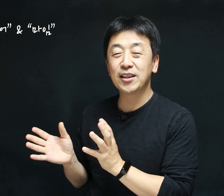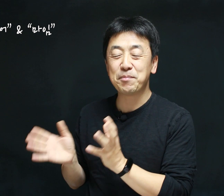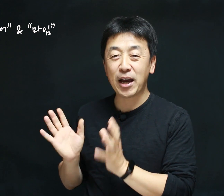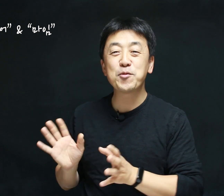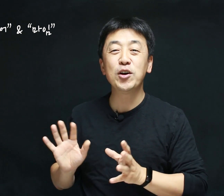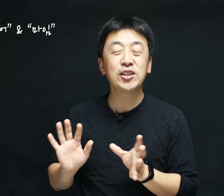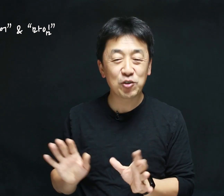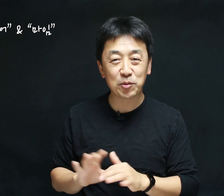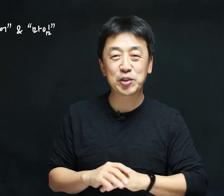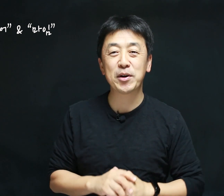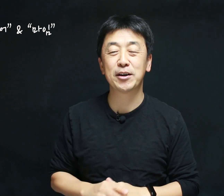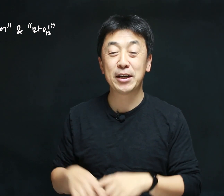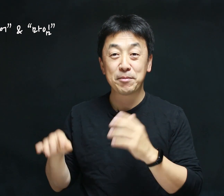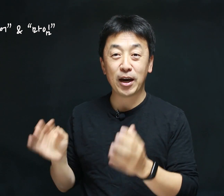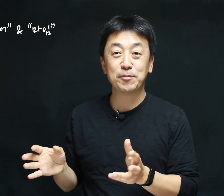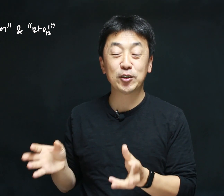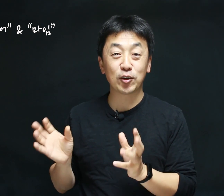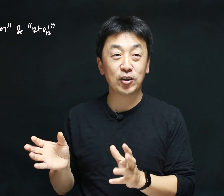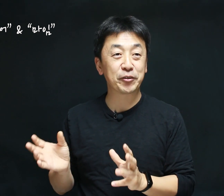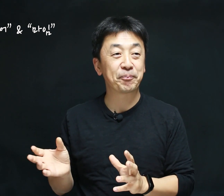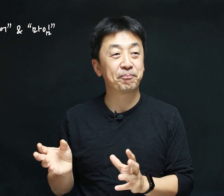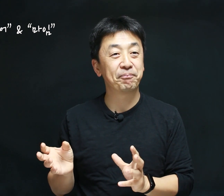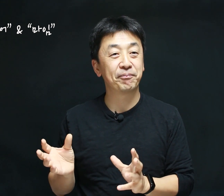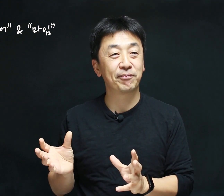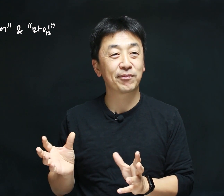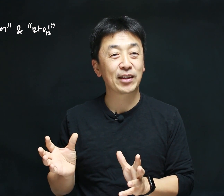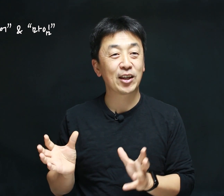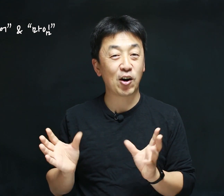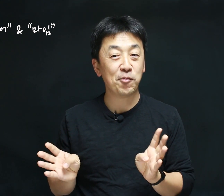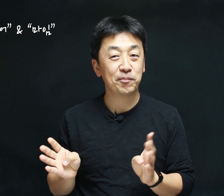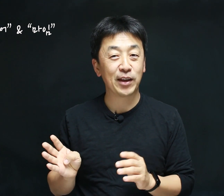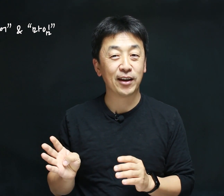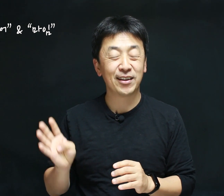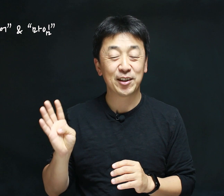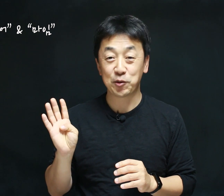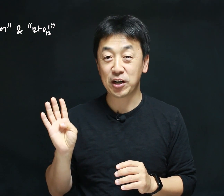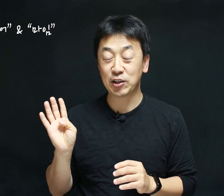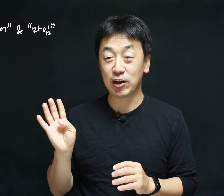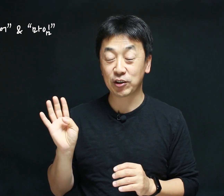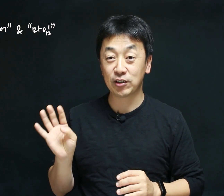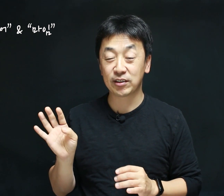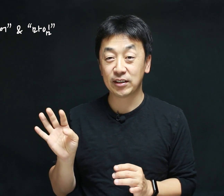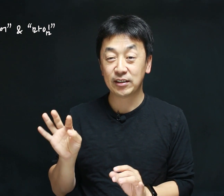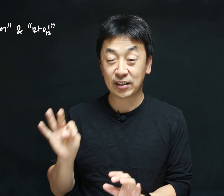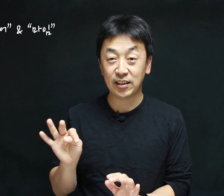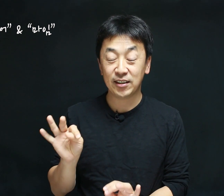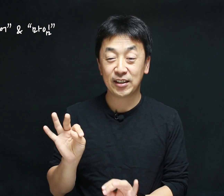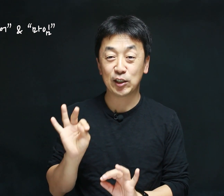보기에는 마임이 훨씬 쉬워 보이지만 마임은 어떤 경험, 농아인과의 어떤 스킬, 그리고